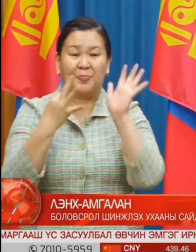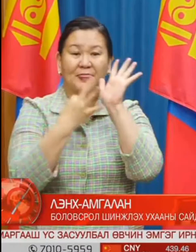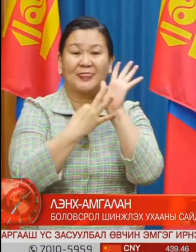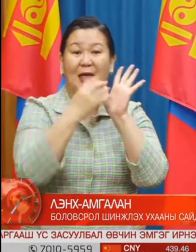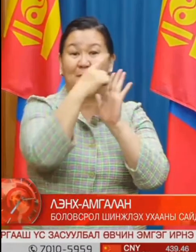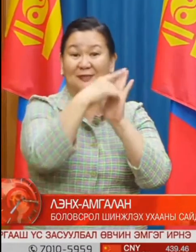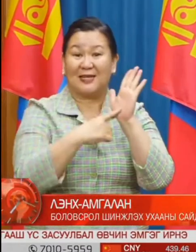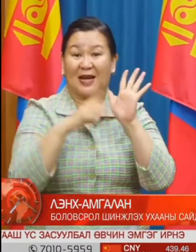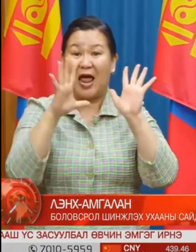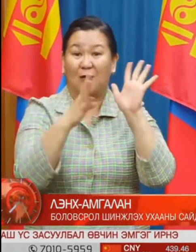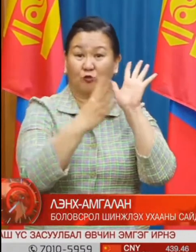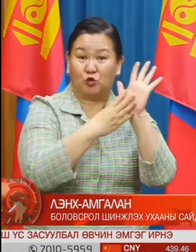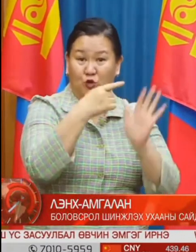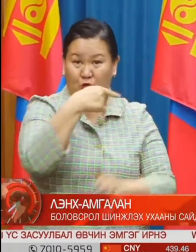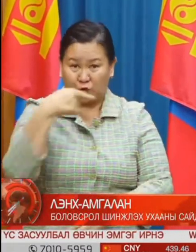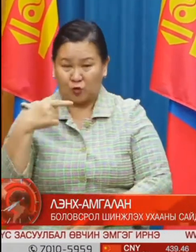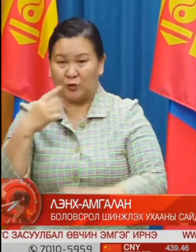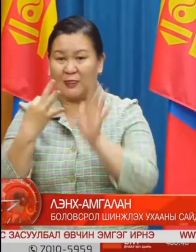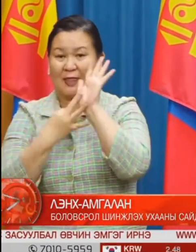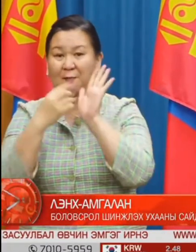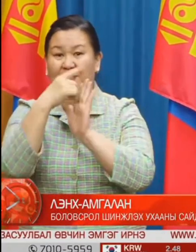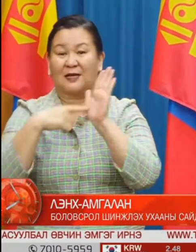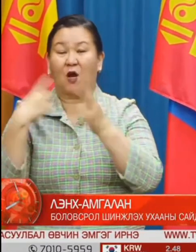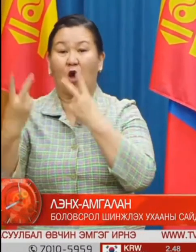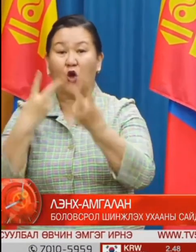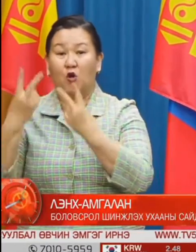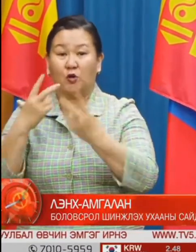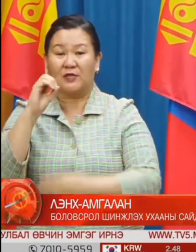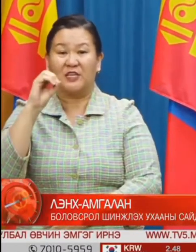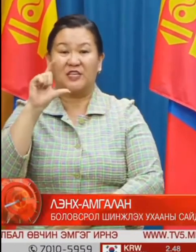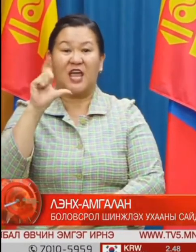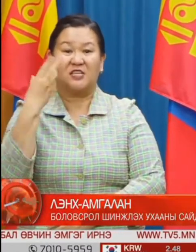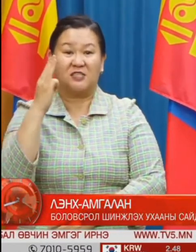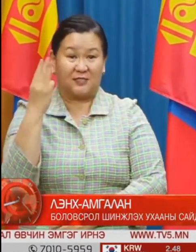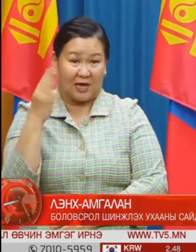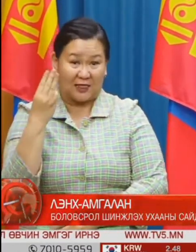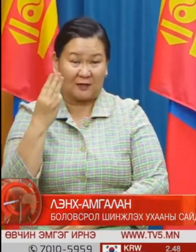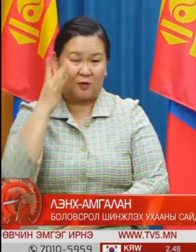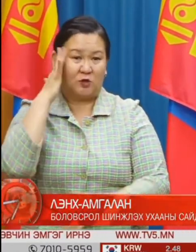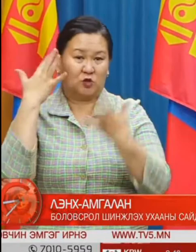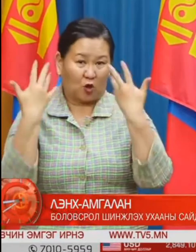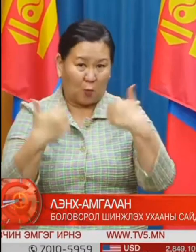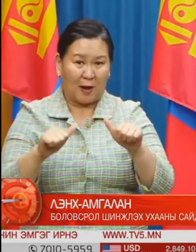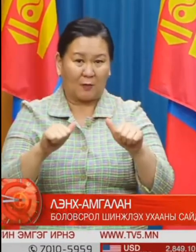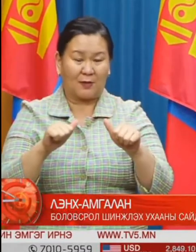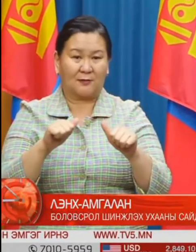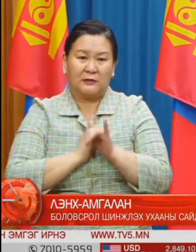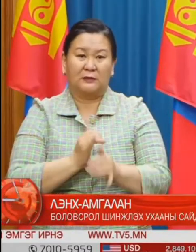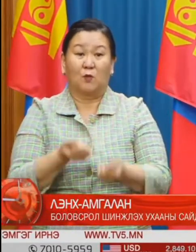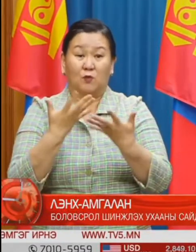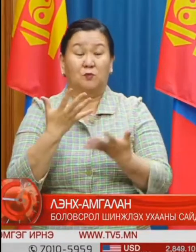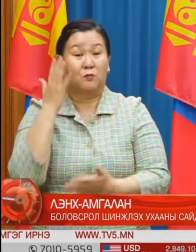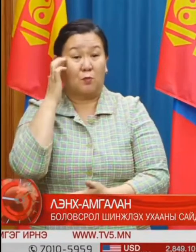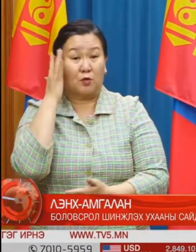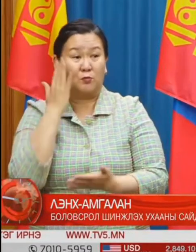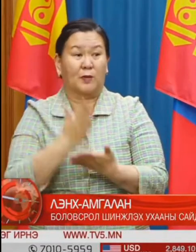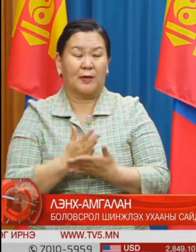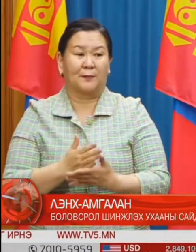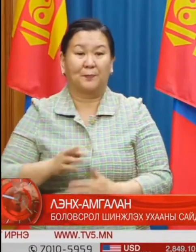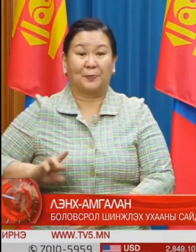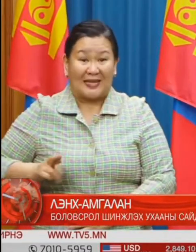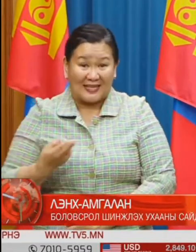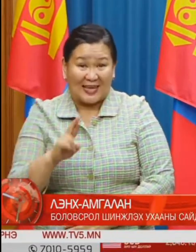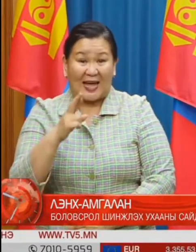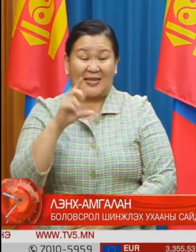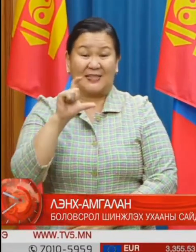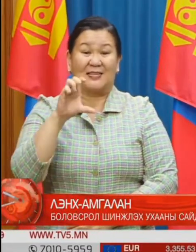8 сарын 19-ноос 8 сарын 22-ны өдрүүдэд эсэлтийн ерөнхий шалгалтыг зохион байгуулахаар одоо болж байна. За яагаад